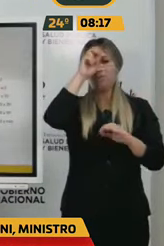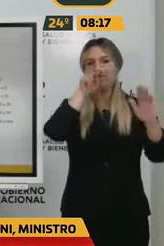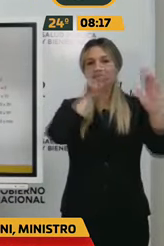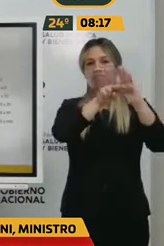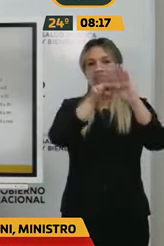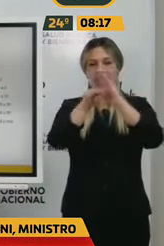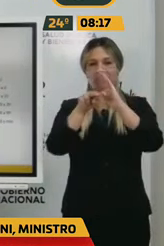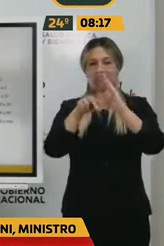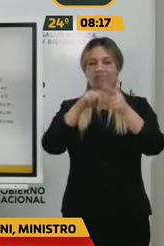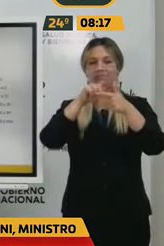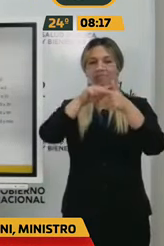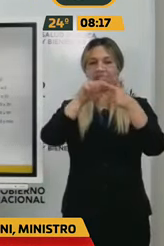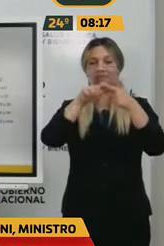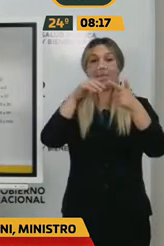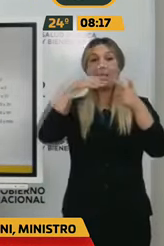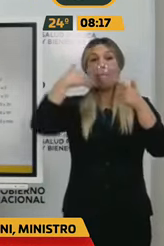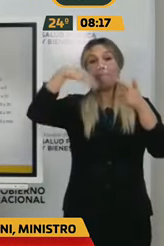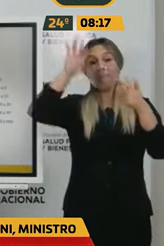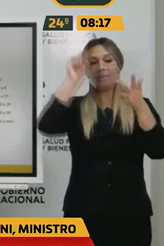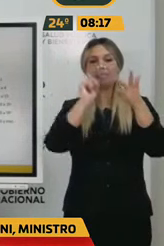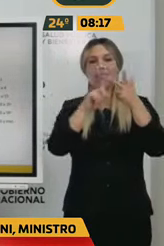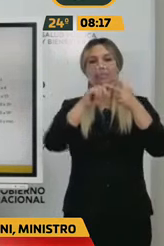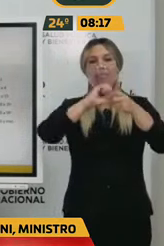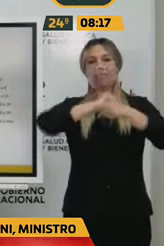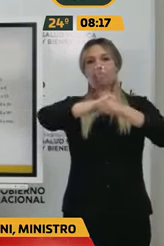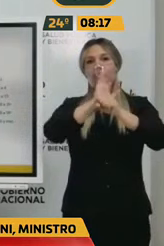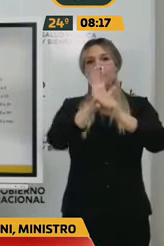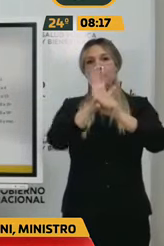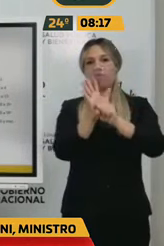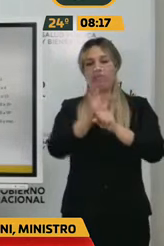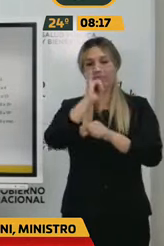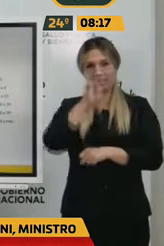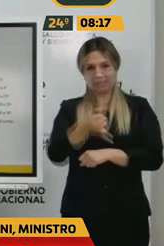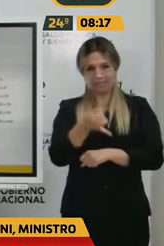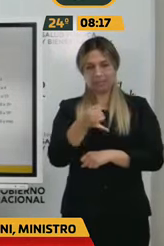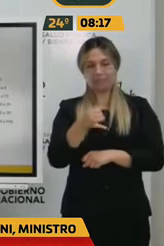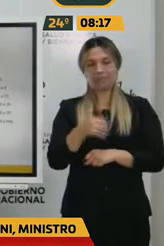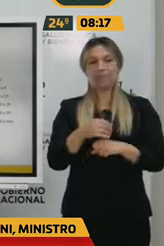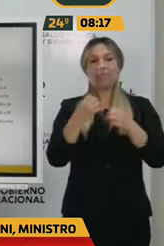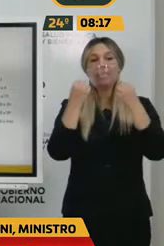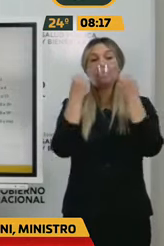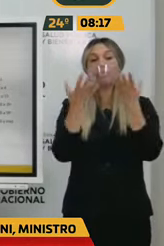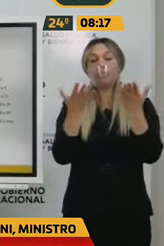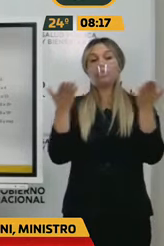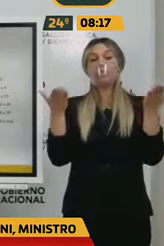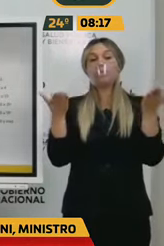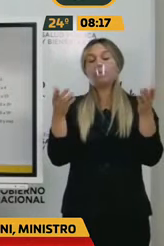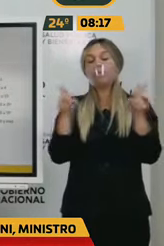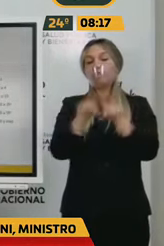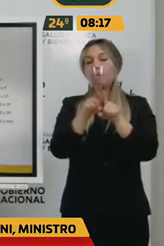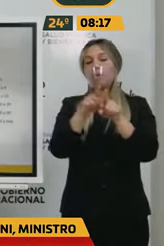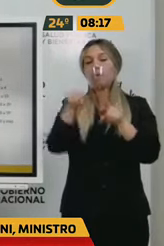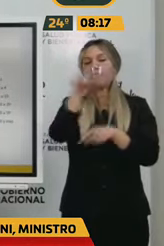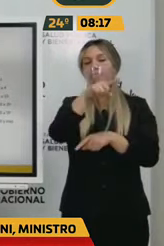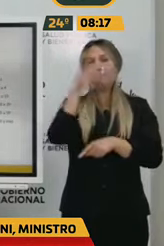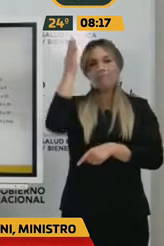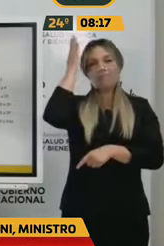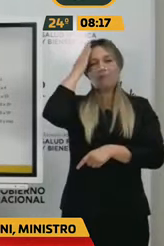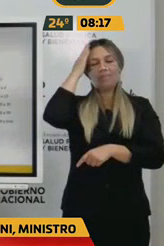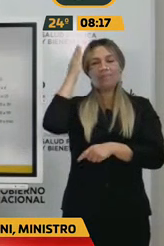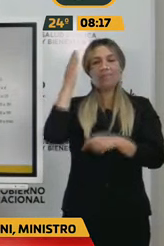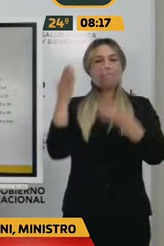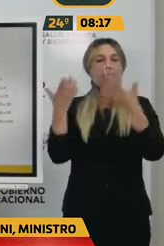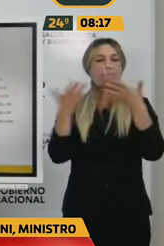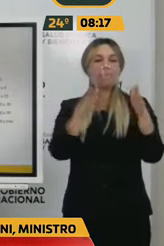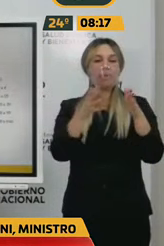el virus del coronavirus. También para darle una proporción más o menos gruesa, al